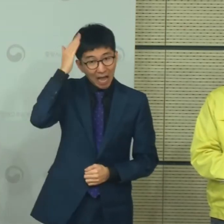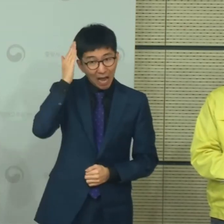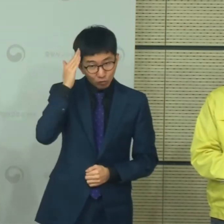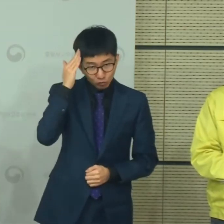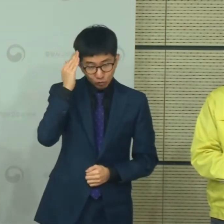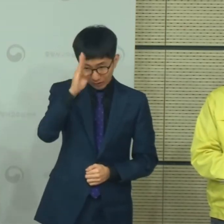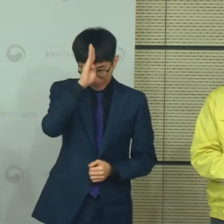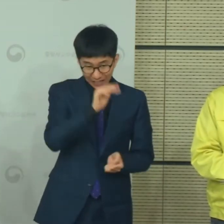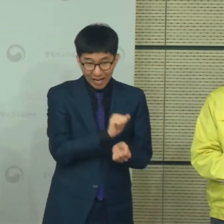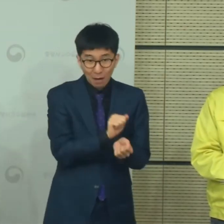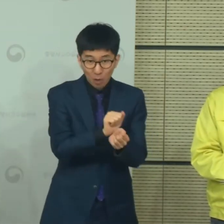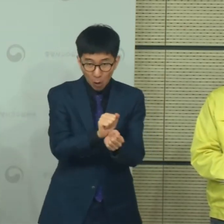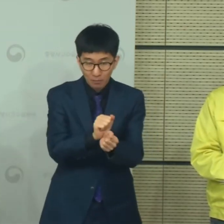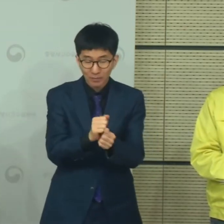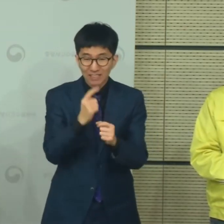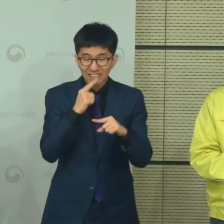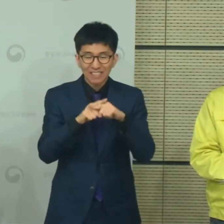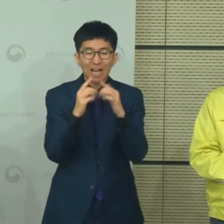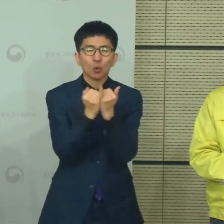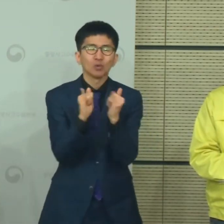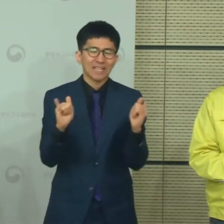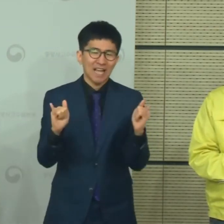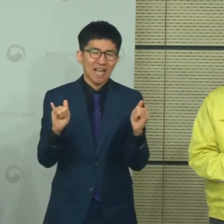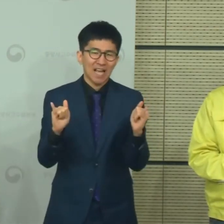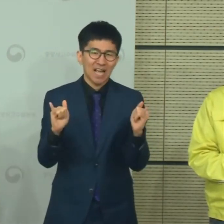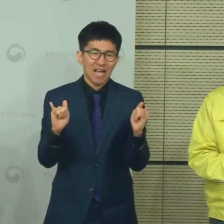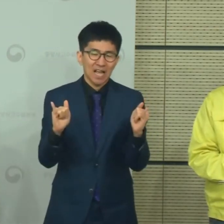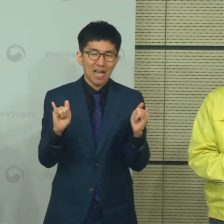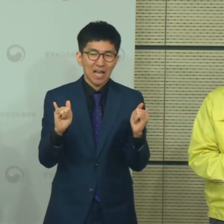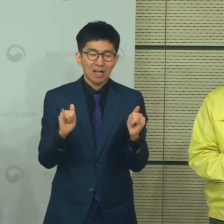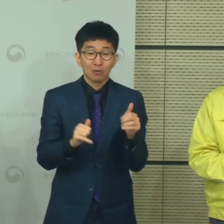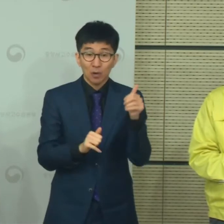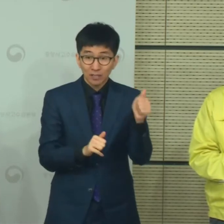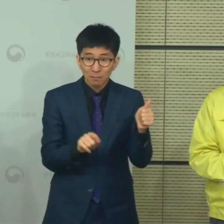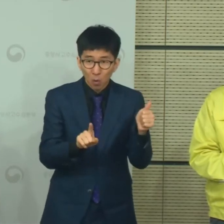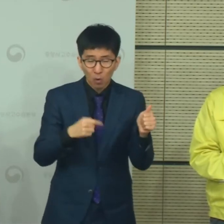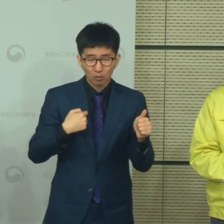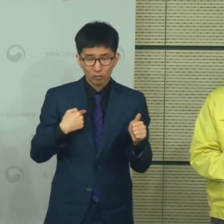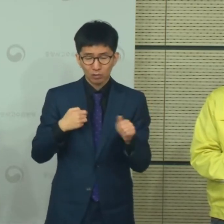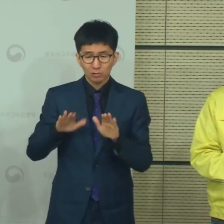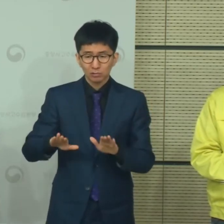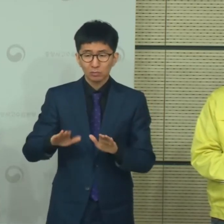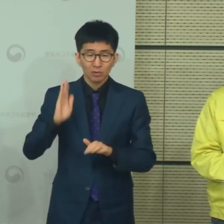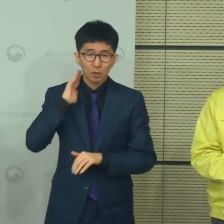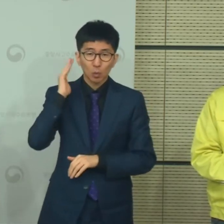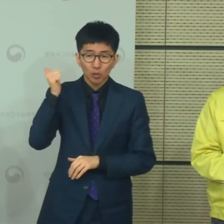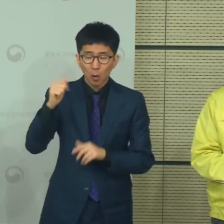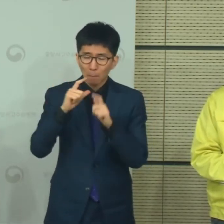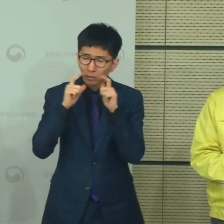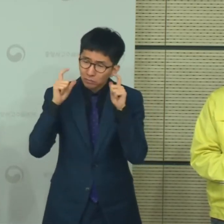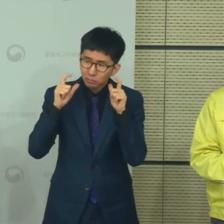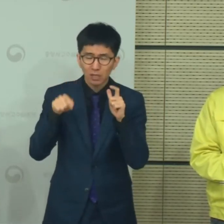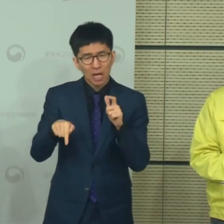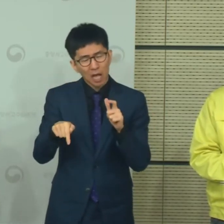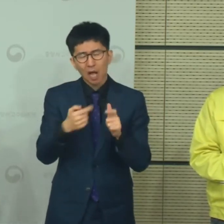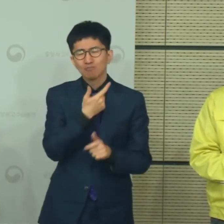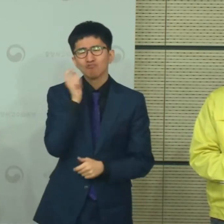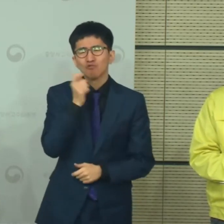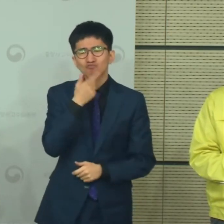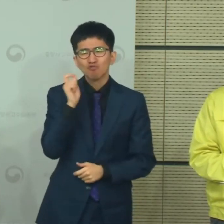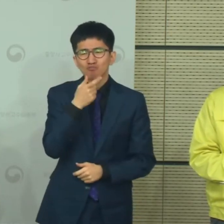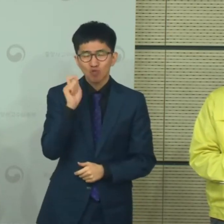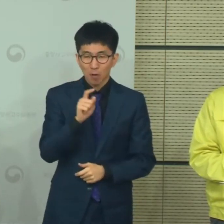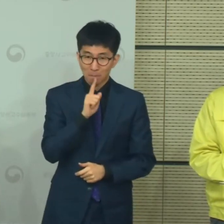대한감염관리간호사회장이 이제 대통령과의 자리에서 마스크 아껴 쓴다고 말한 것처럼 일선 의료진들이 지금 마스크 방호복 등 방호구가 부족하다고